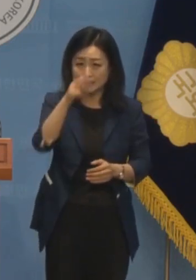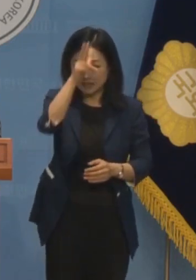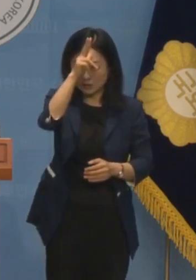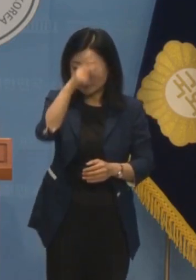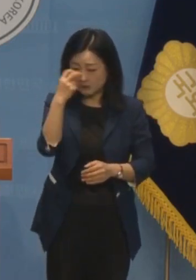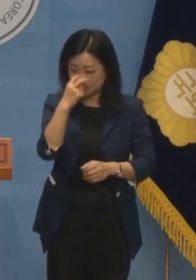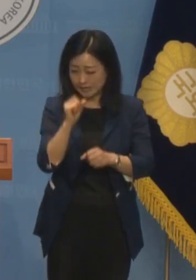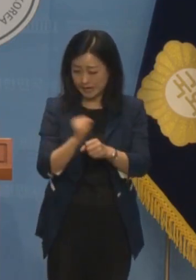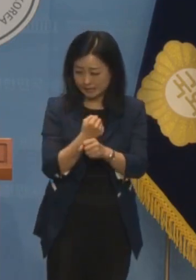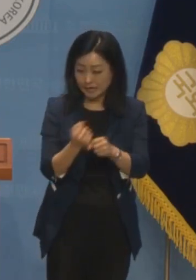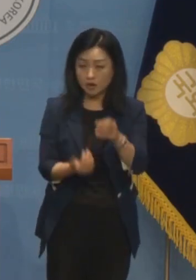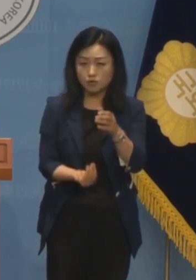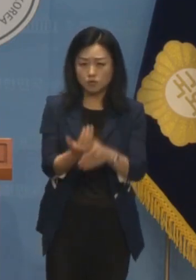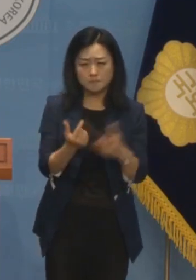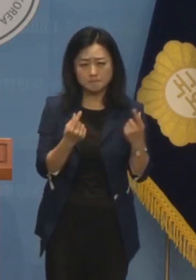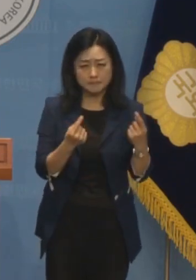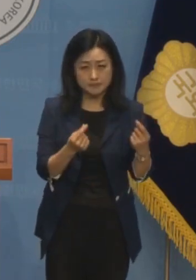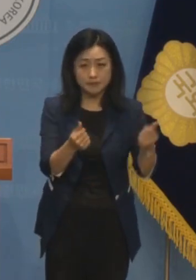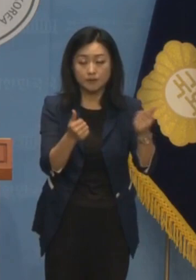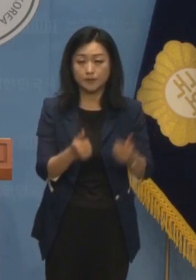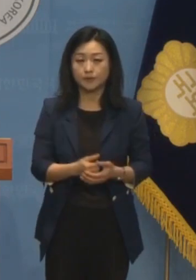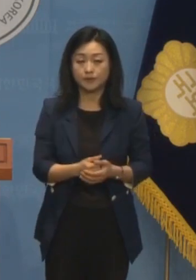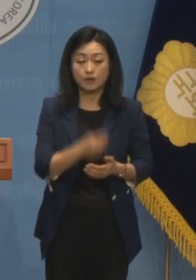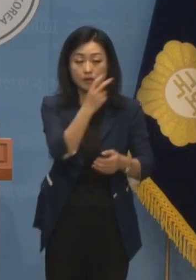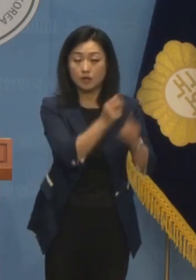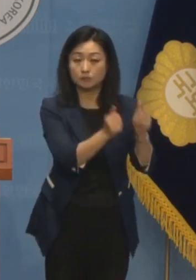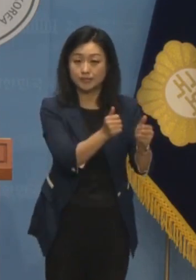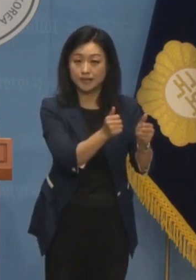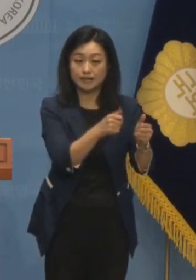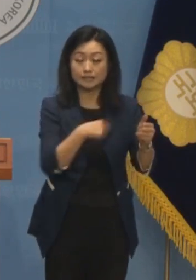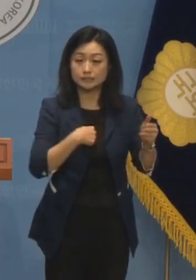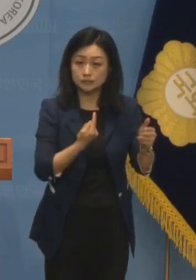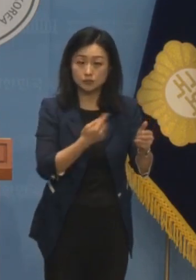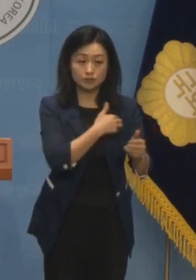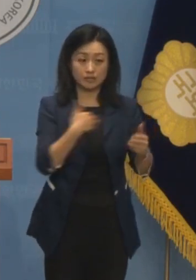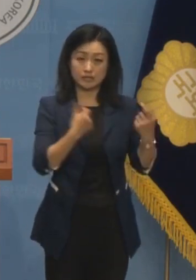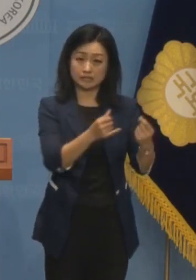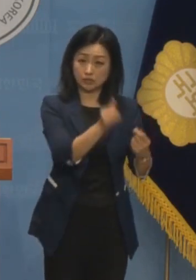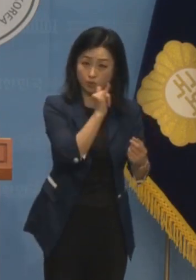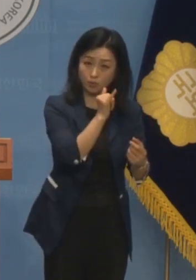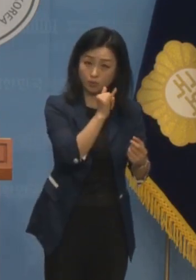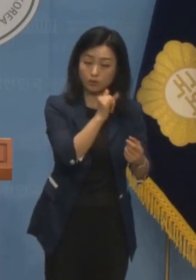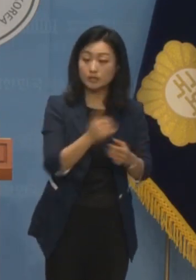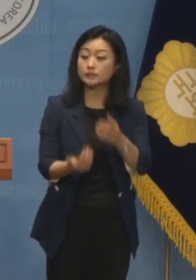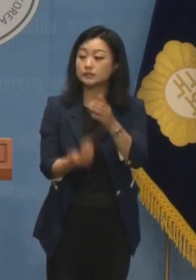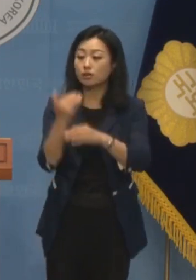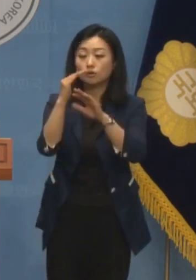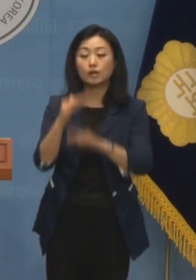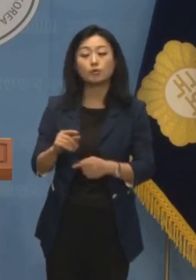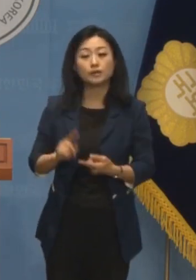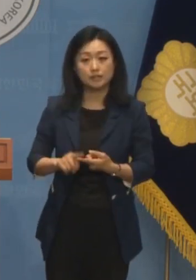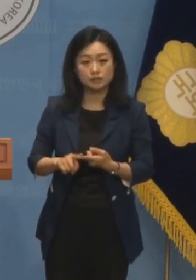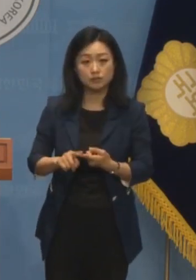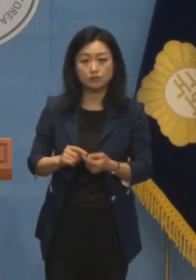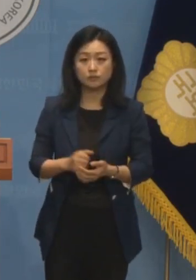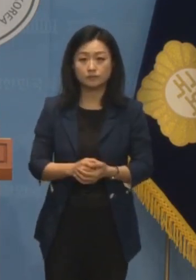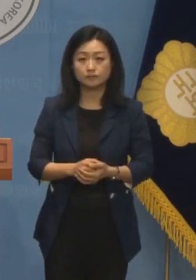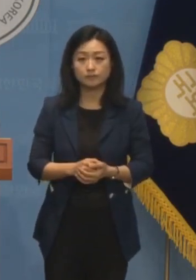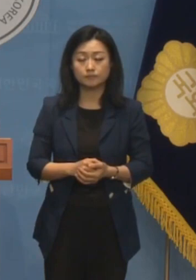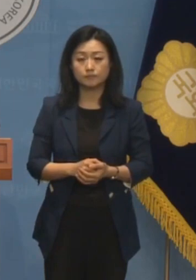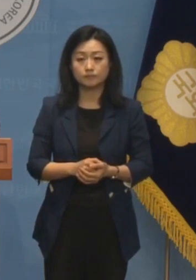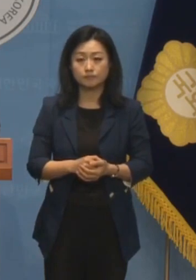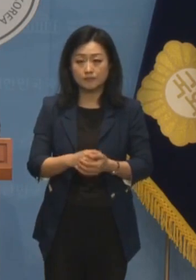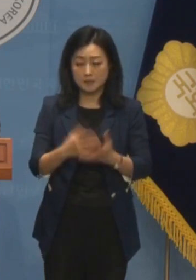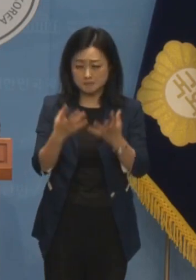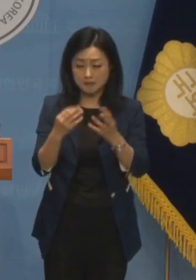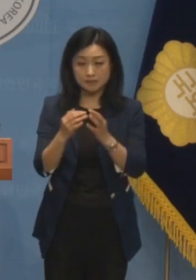조작 사건이 떠오르는 행태입니다. 검찰이 스스로 떳떳하다면 이 사건과 관련하여